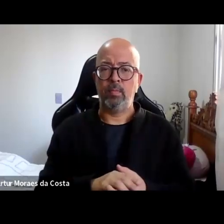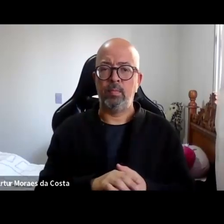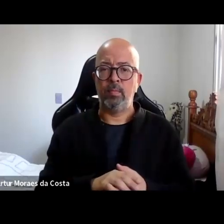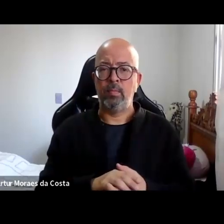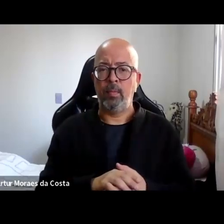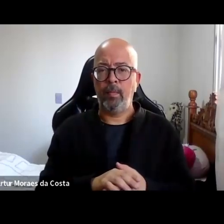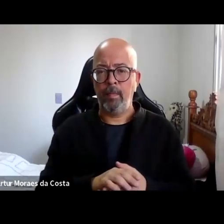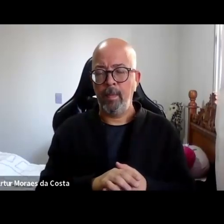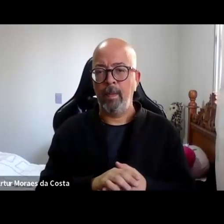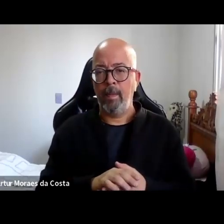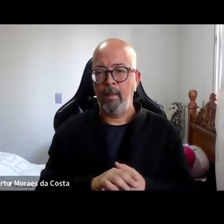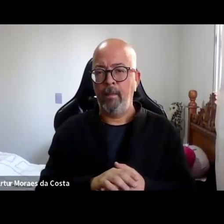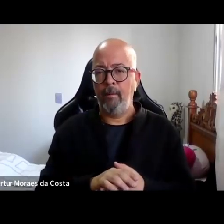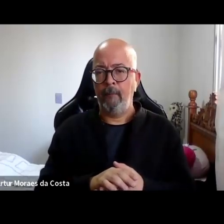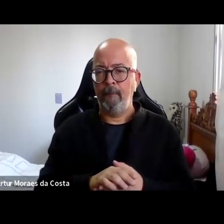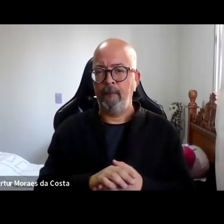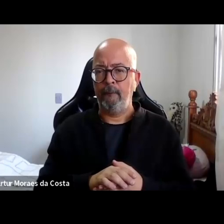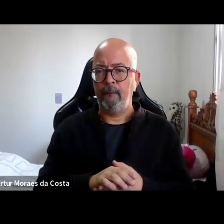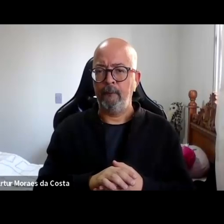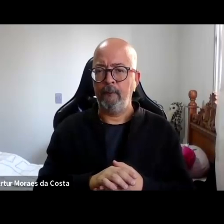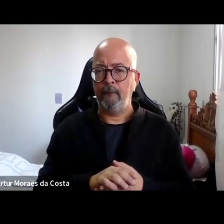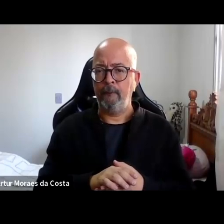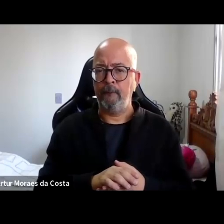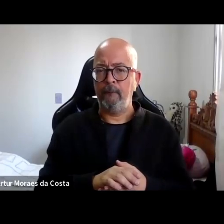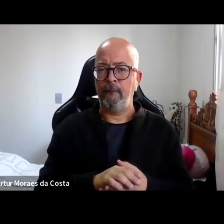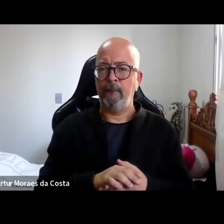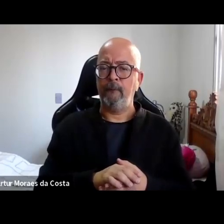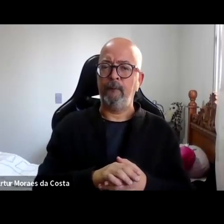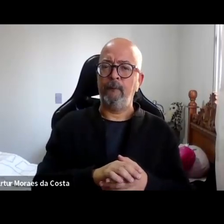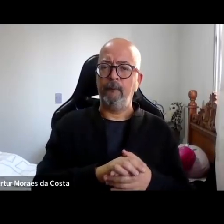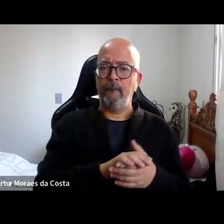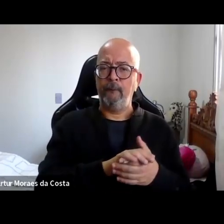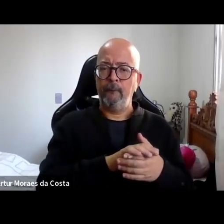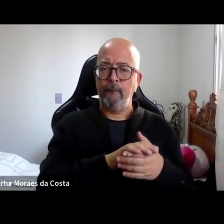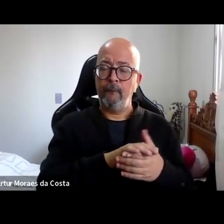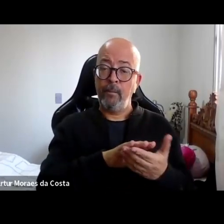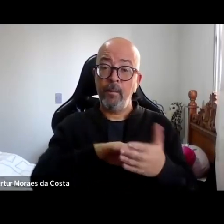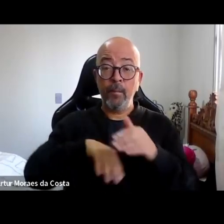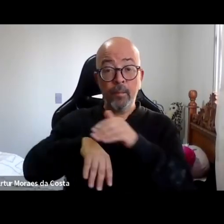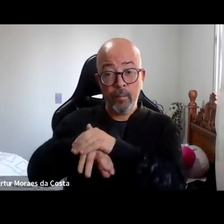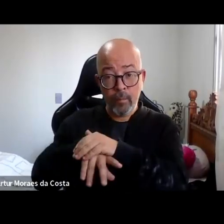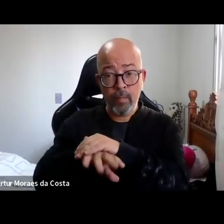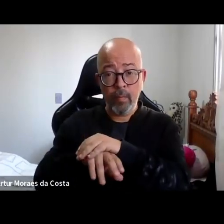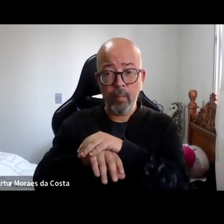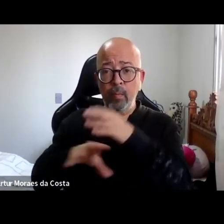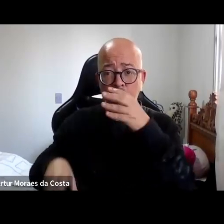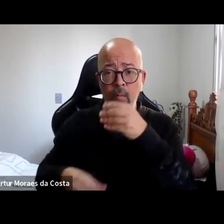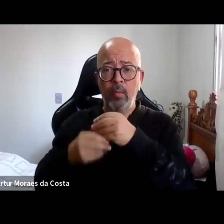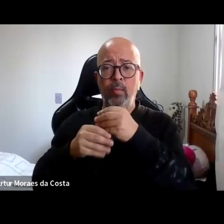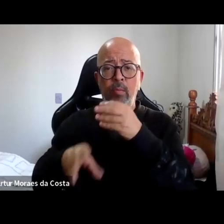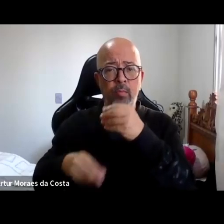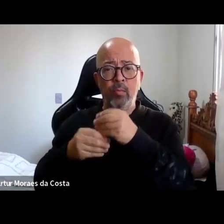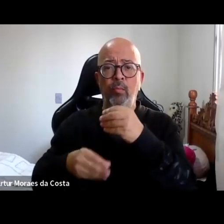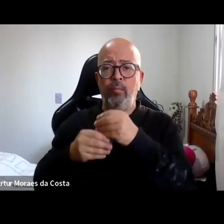también mucho cuidado con con eso no normalmente nosotros transmitimos nuestros sentimientos y nuestras